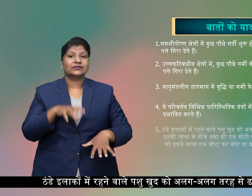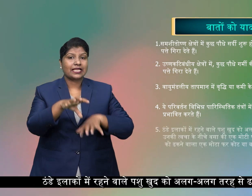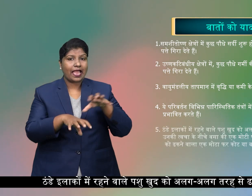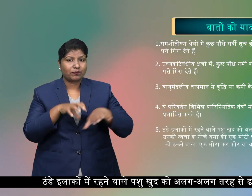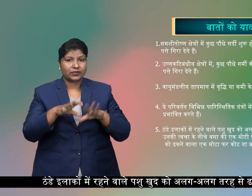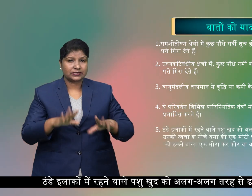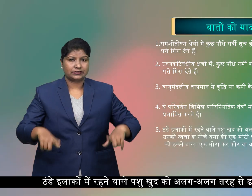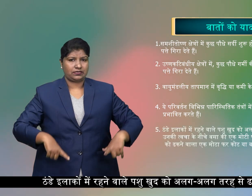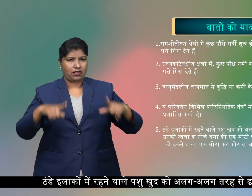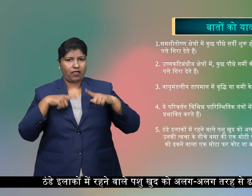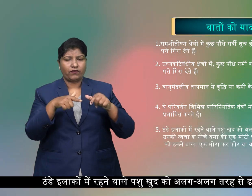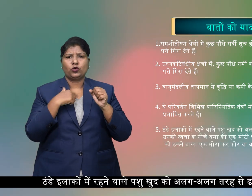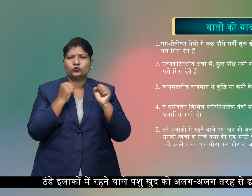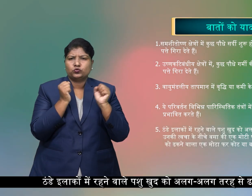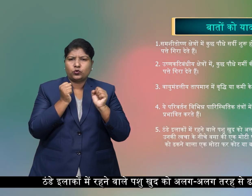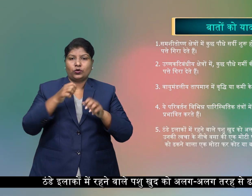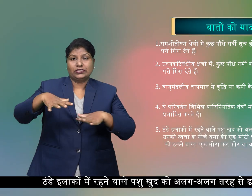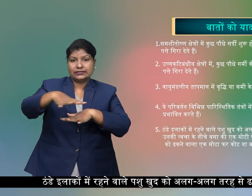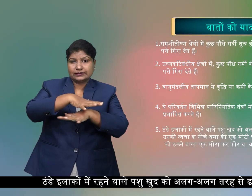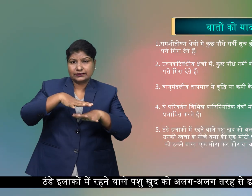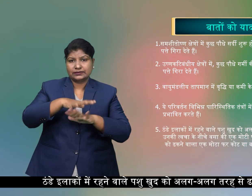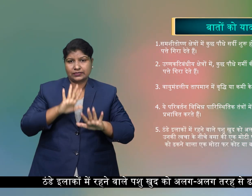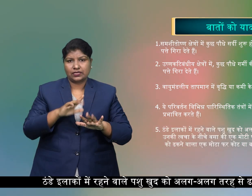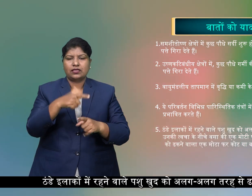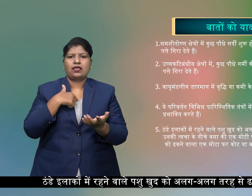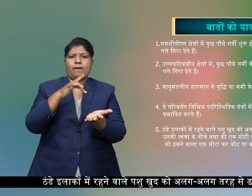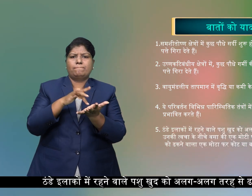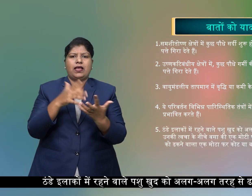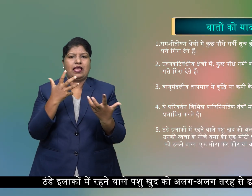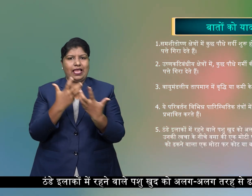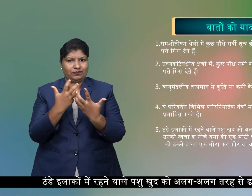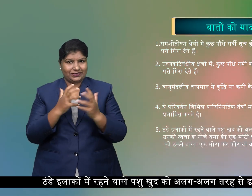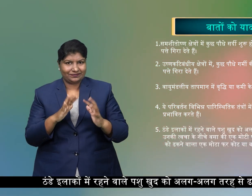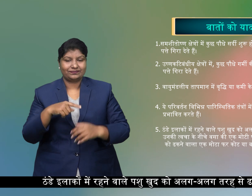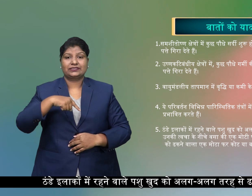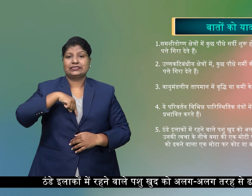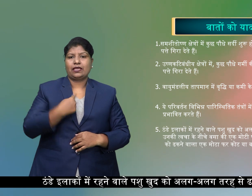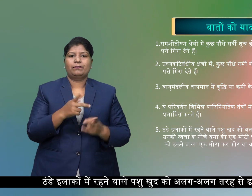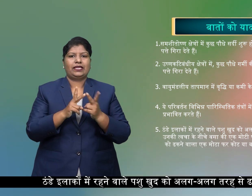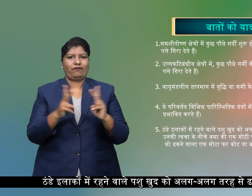पांचवा, ठंडे इलाकों में रहने वाले पशु खुद को अलग-अलग तरह से ढाल लेते